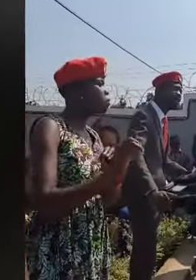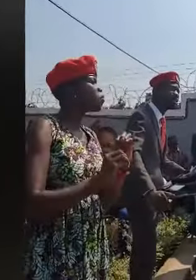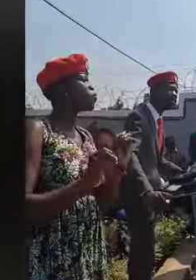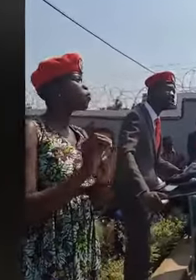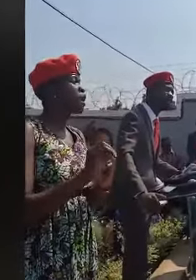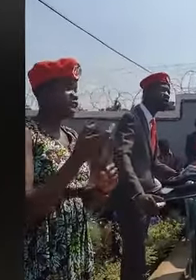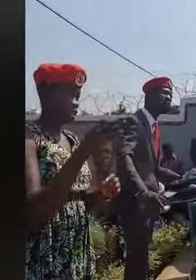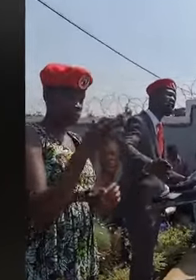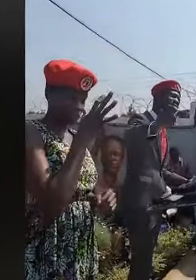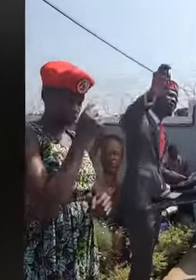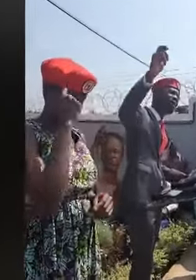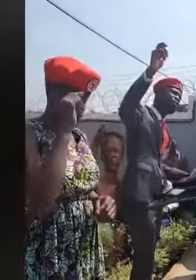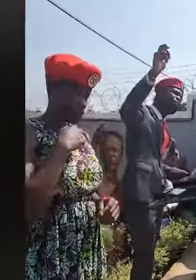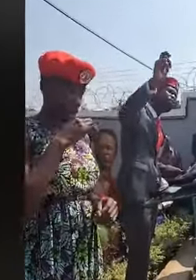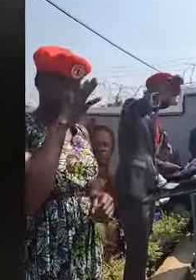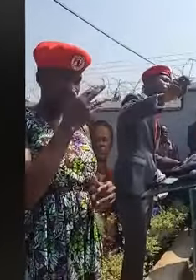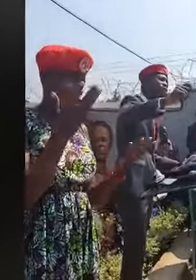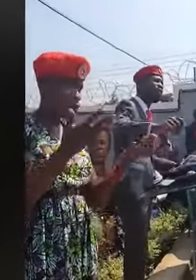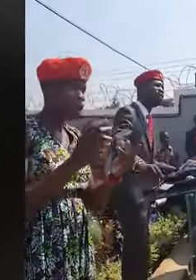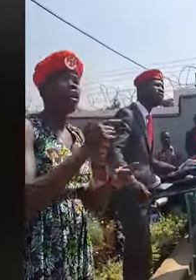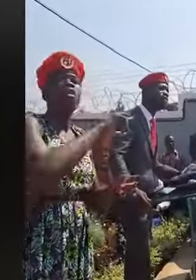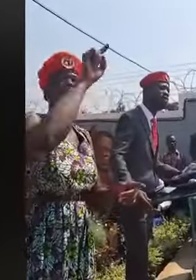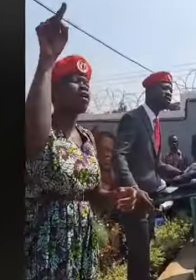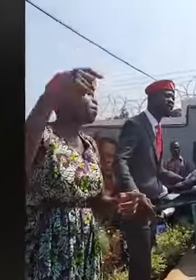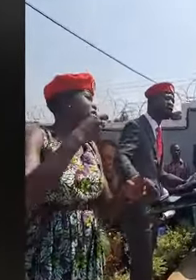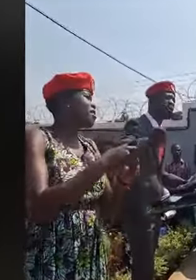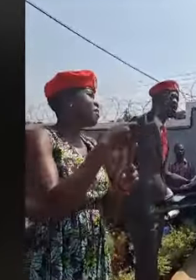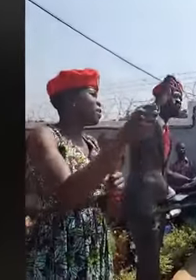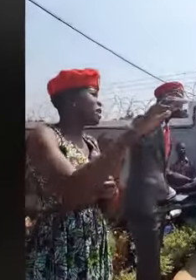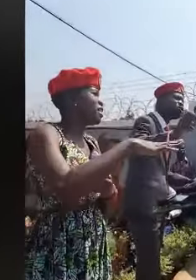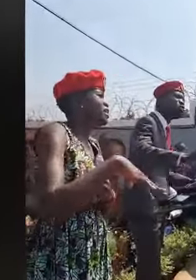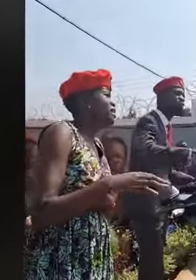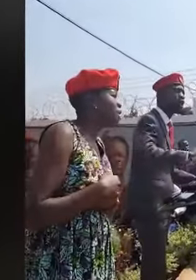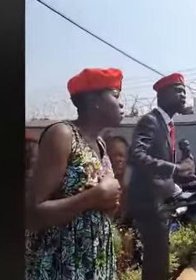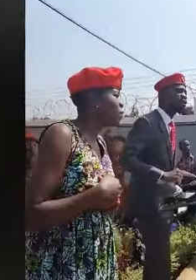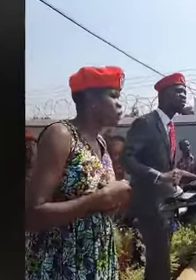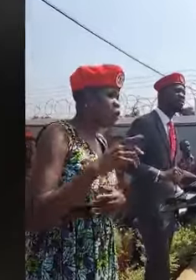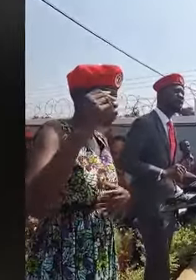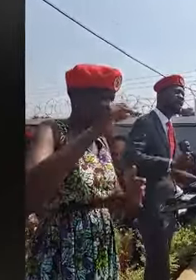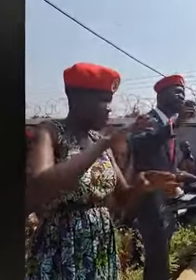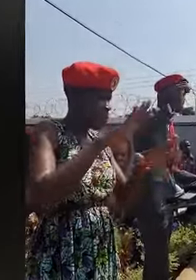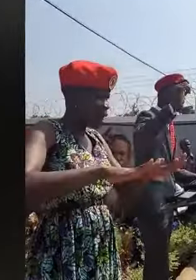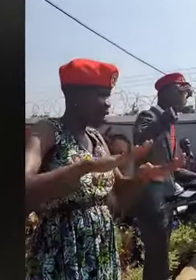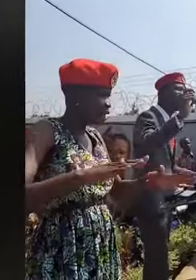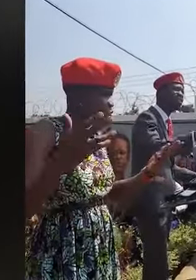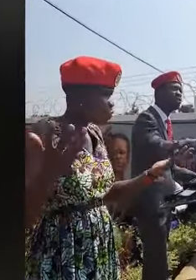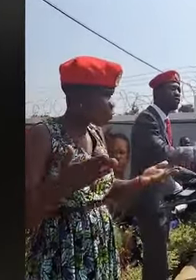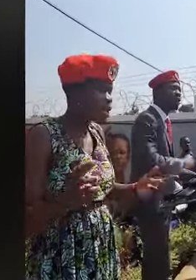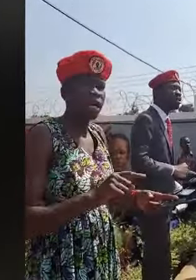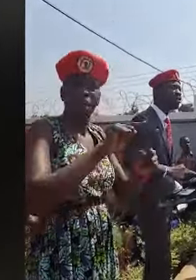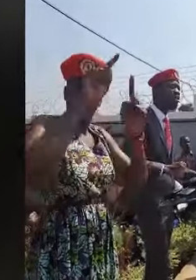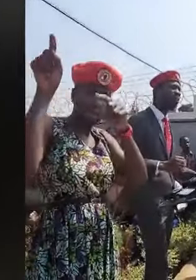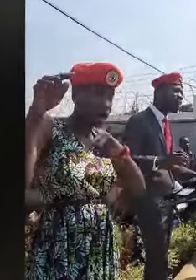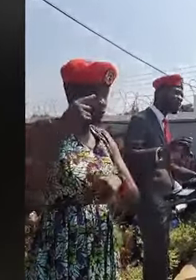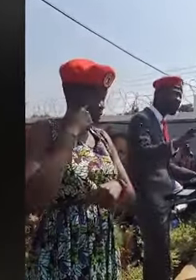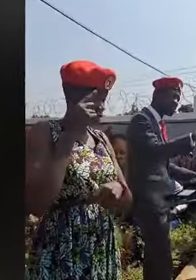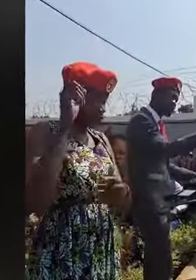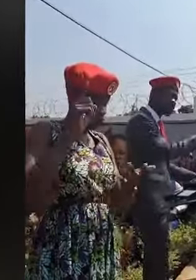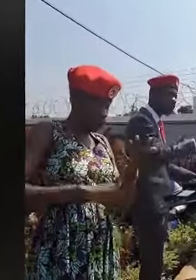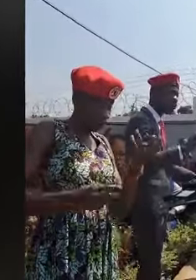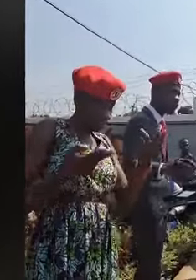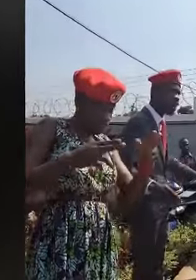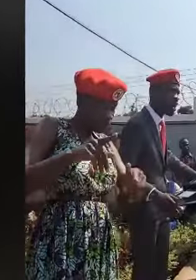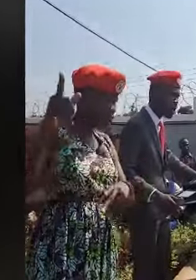oyo abakanya kyenjogerako njagala agendeko mu kibuga olwaleero njagala ogendeko mu kikubo olwaleero njagala ogendeko enateete olwaleero oba genda